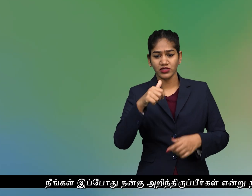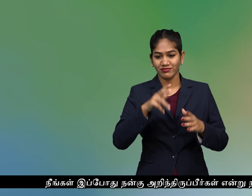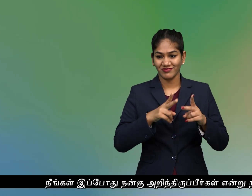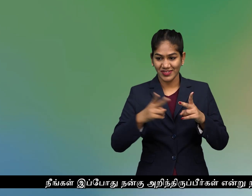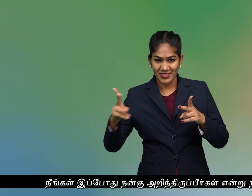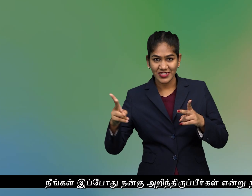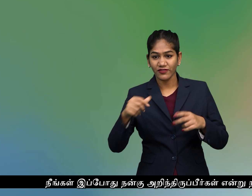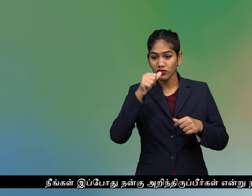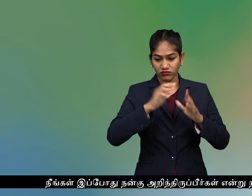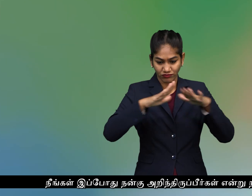நம்புகிறேன்.